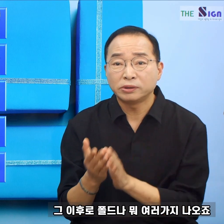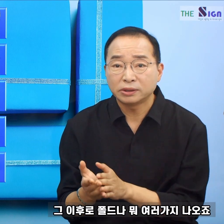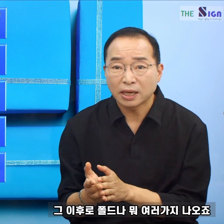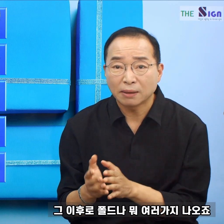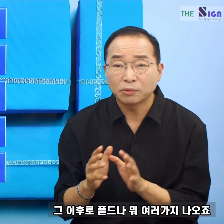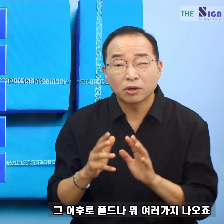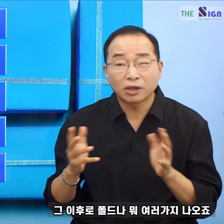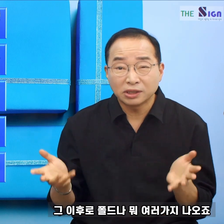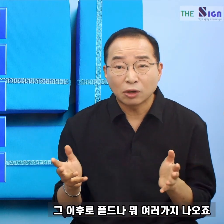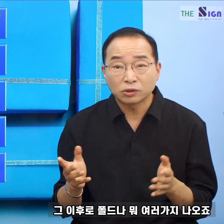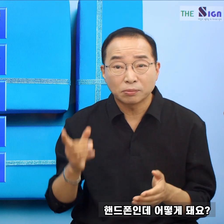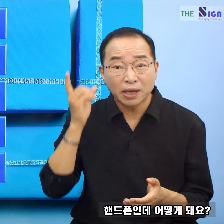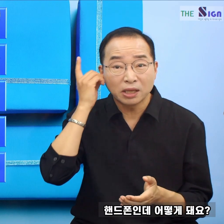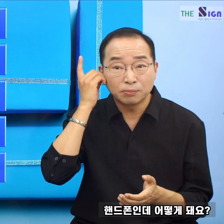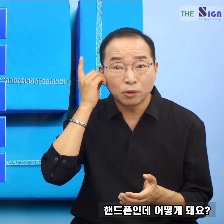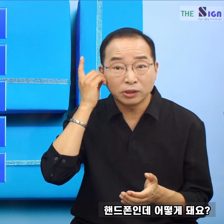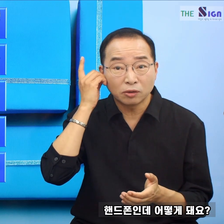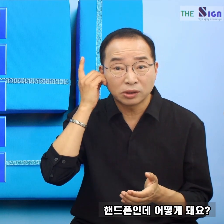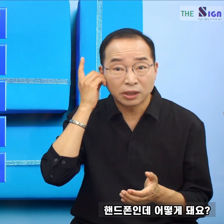폴드나 뭐 여러 가지 나오죠. 그러면 핸드폰인데 어떻게 돼요?